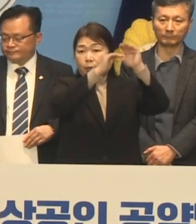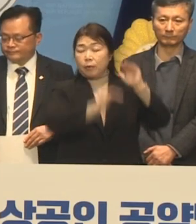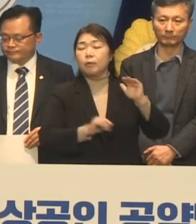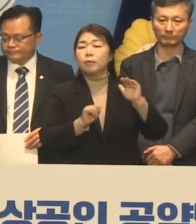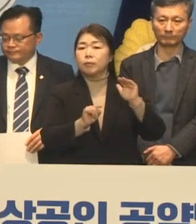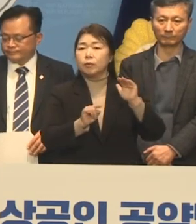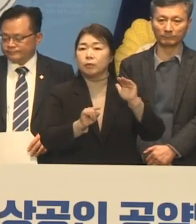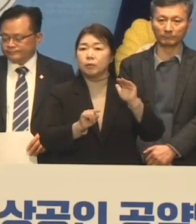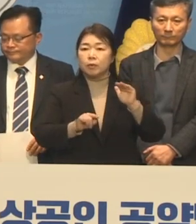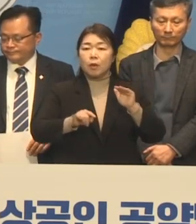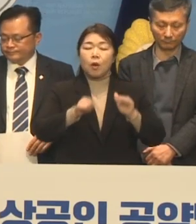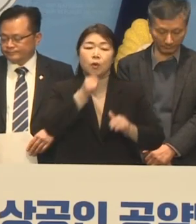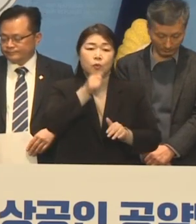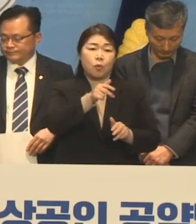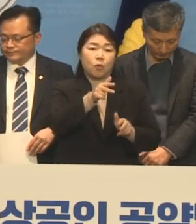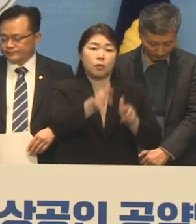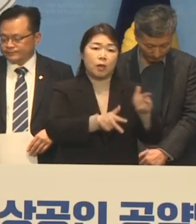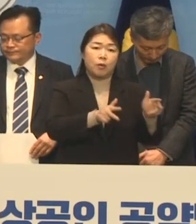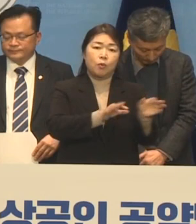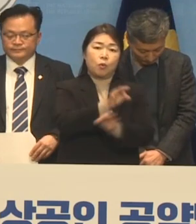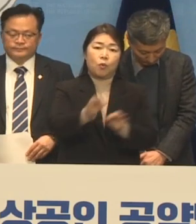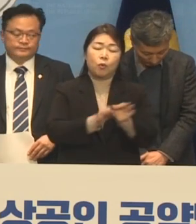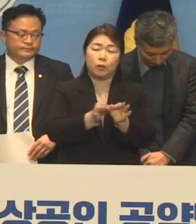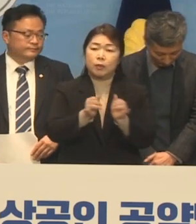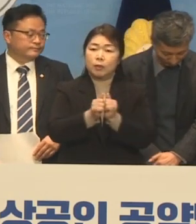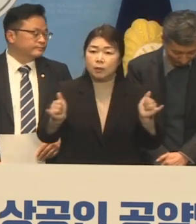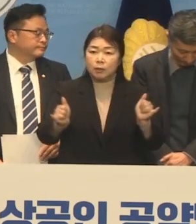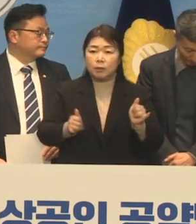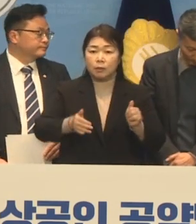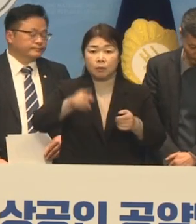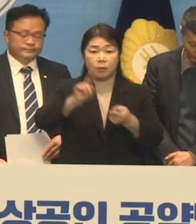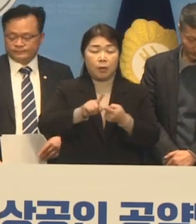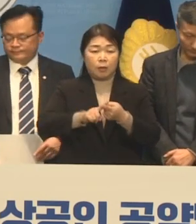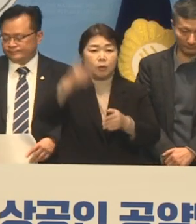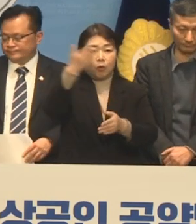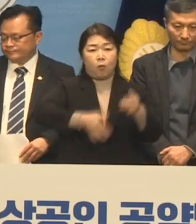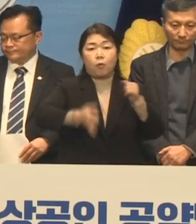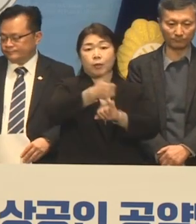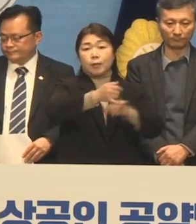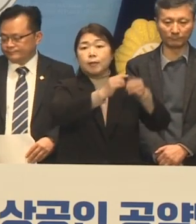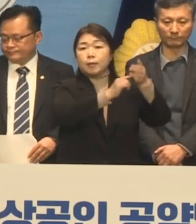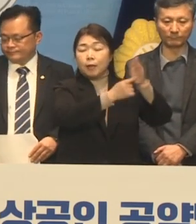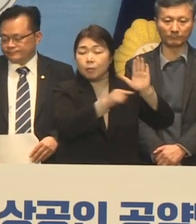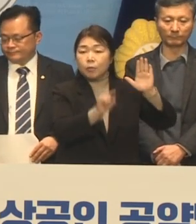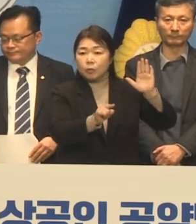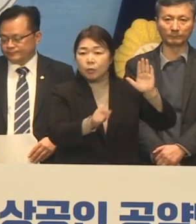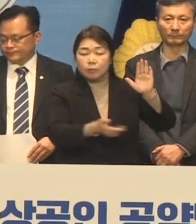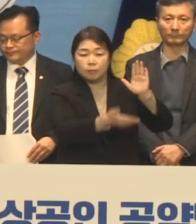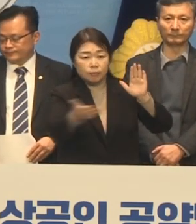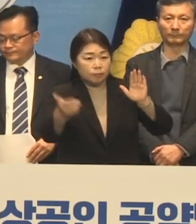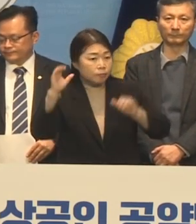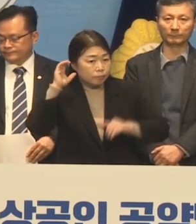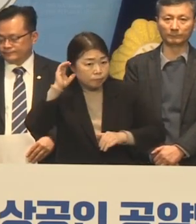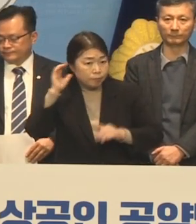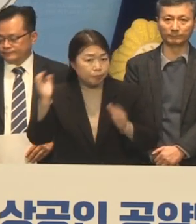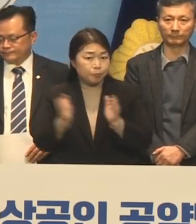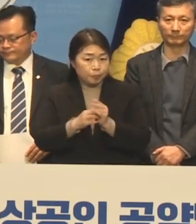되는 소상공인 공약은 그러한 현장의 목소리를 담았다 이렇게 보고를